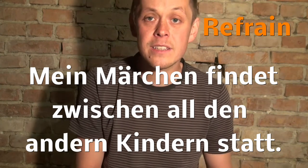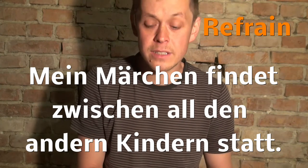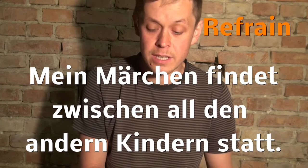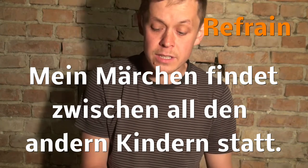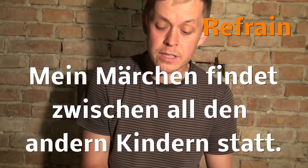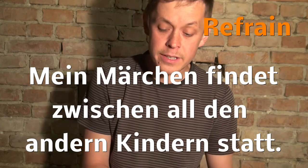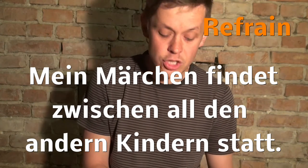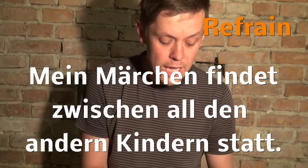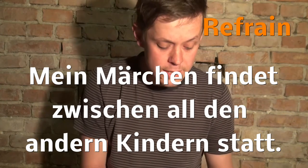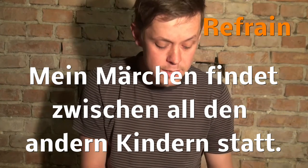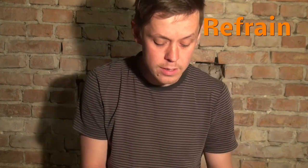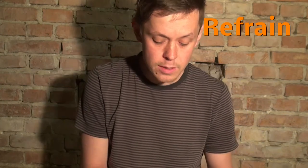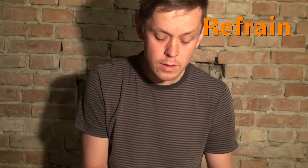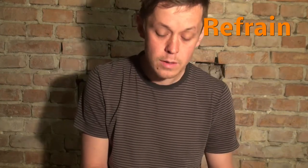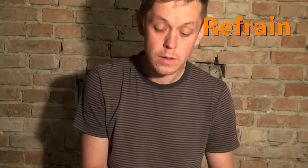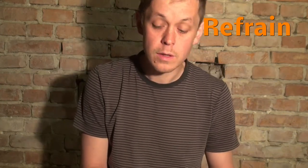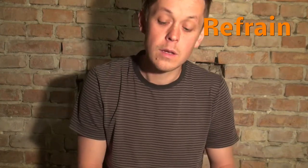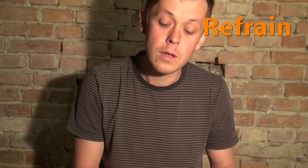anderen Kindern statt.